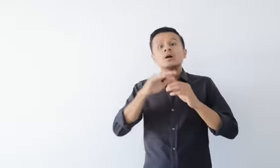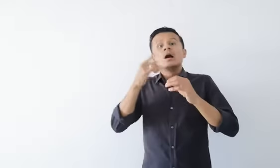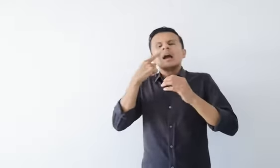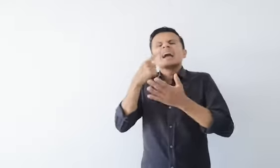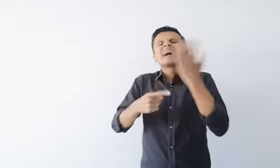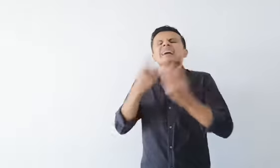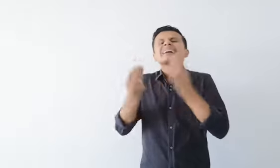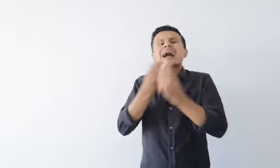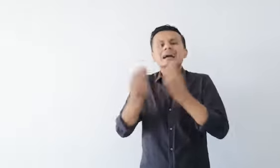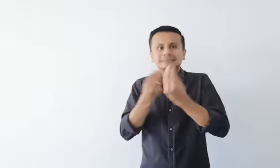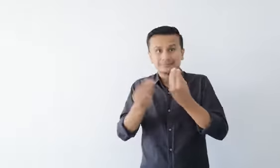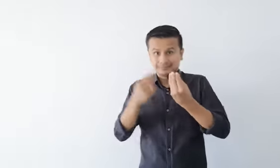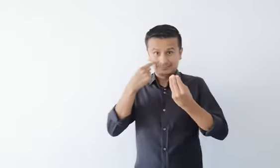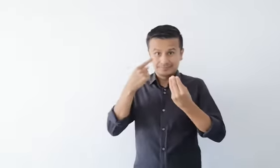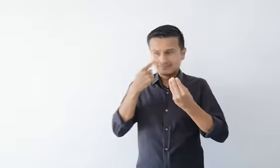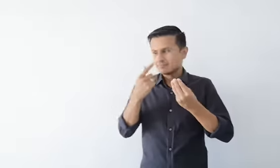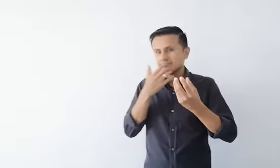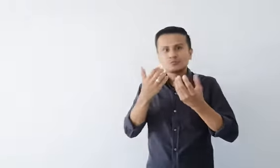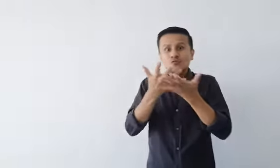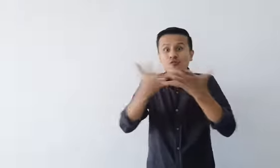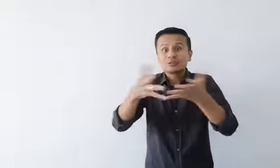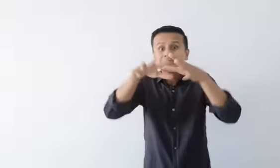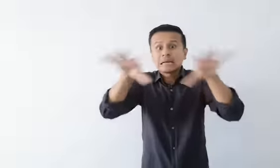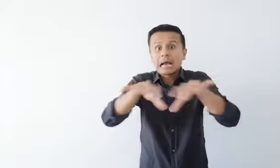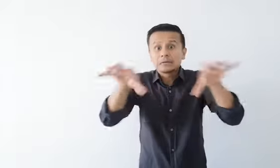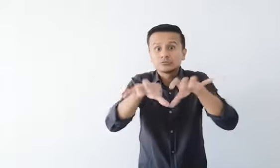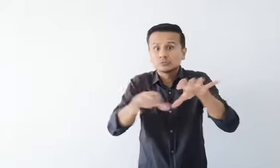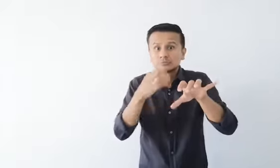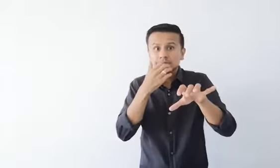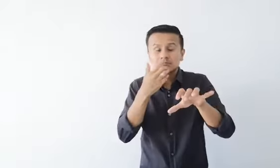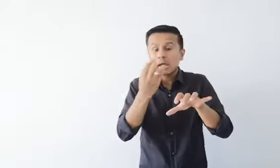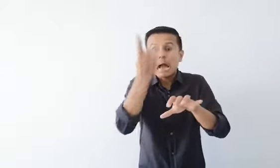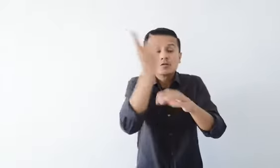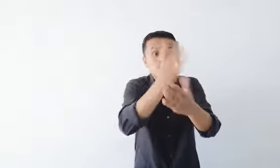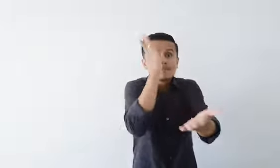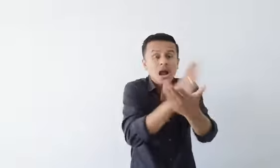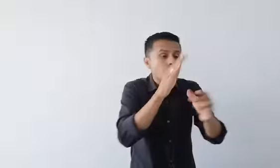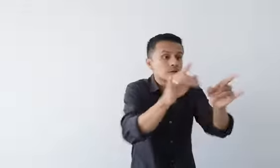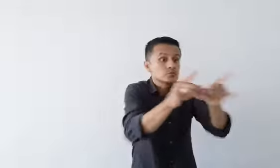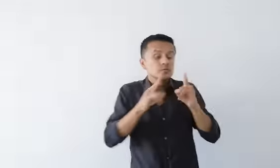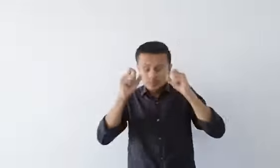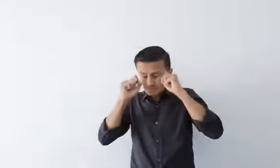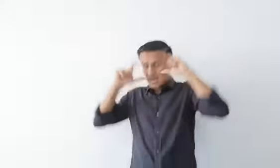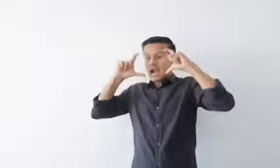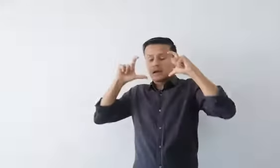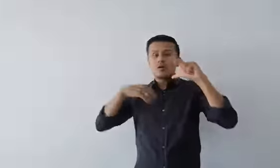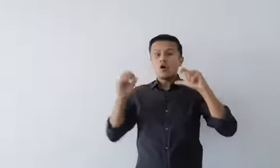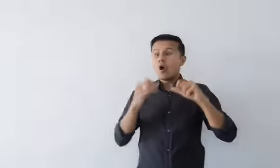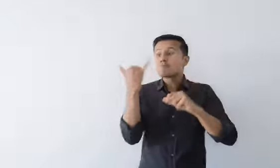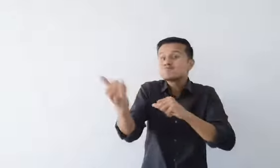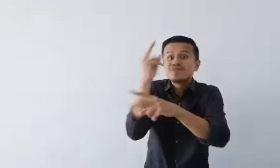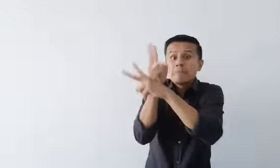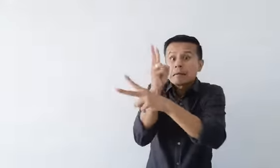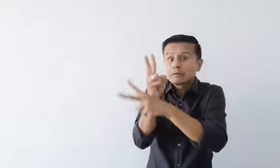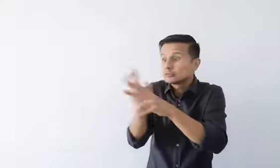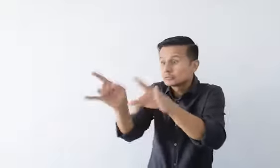nos prepara para la acción. Se activa en determinadas situaciones de estrés o emergencia. La rama